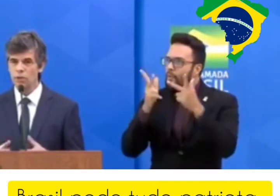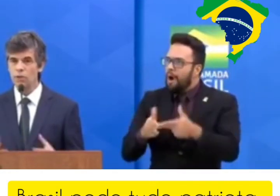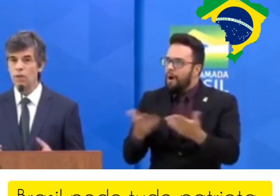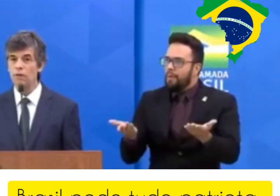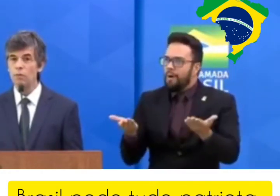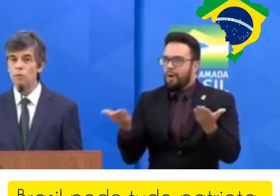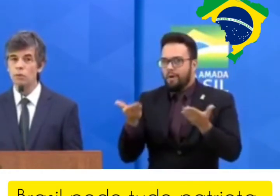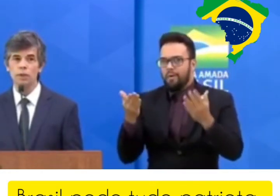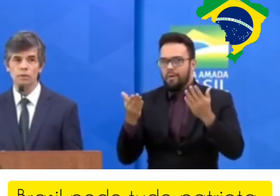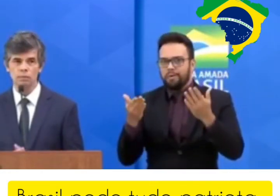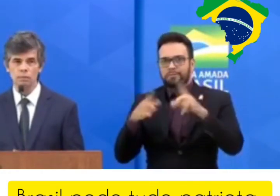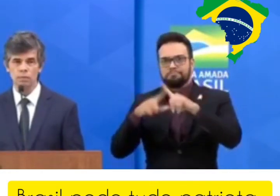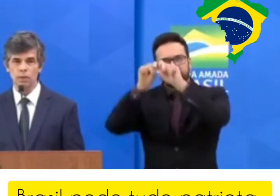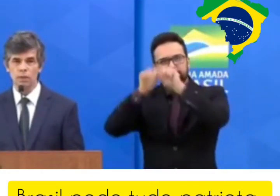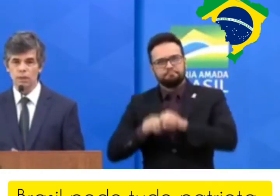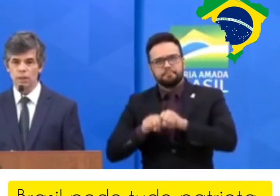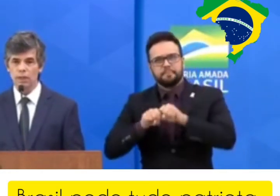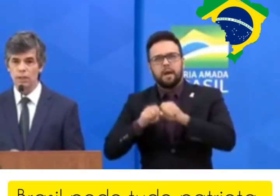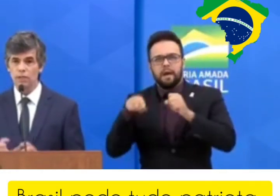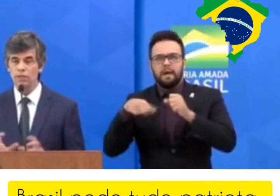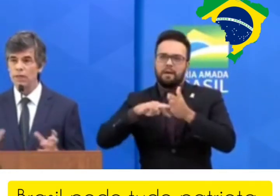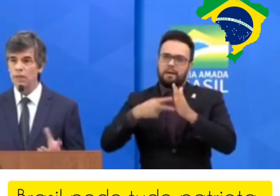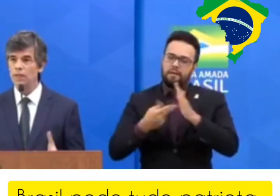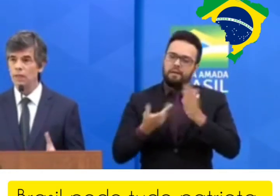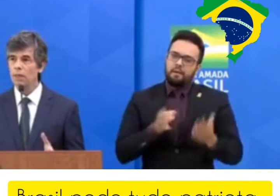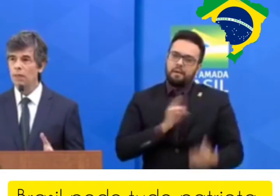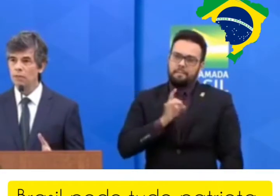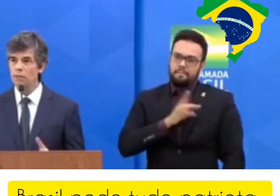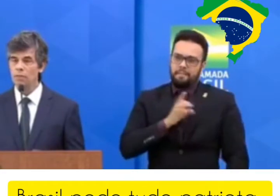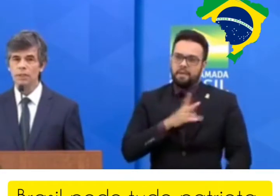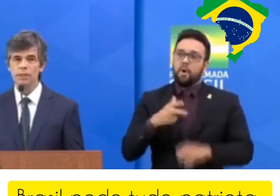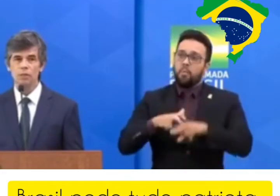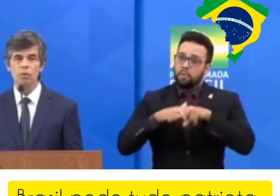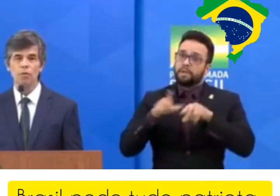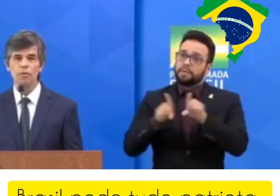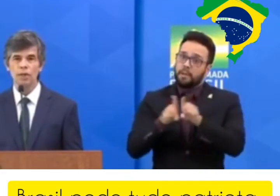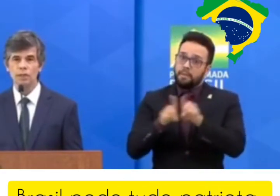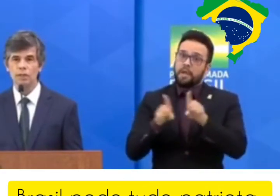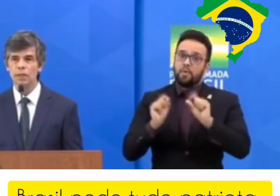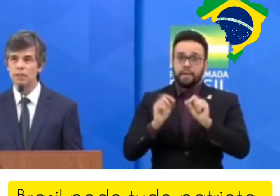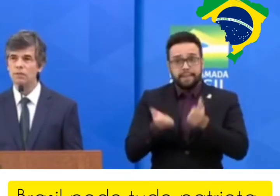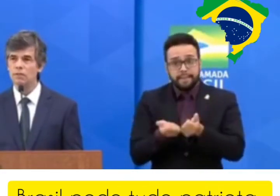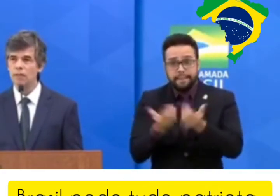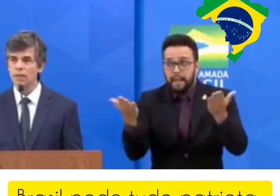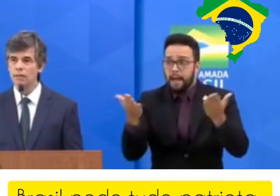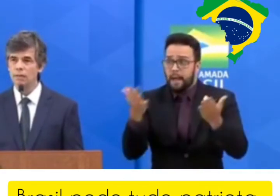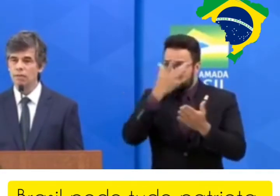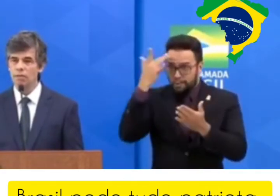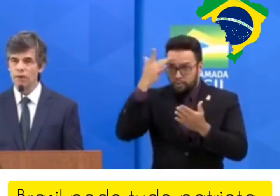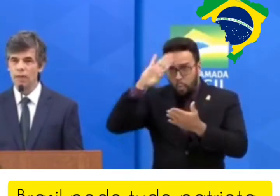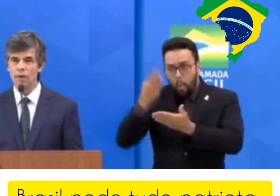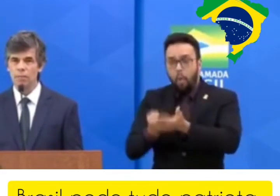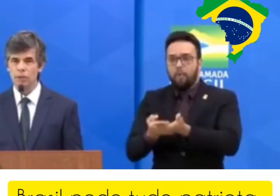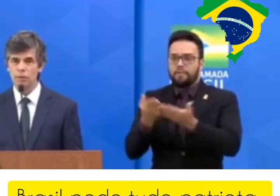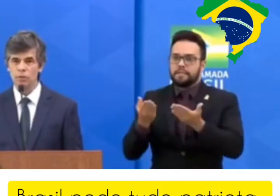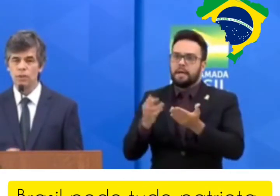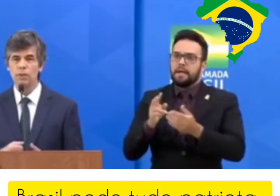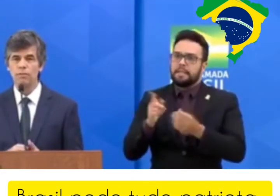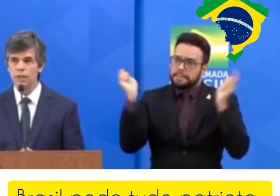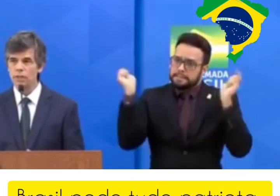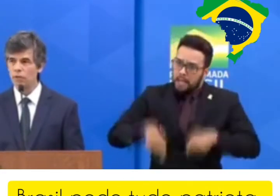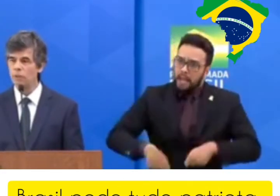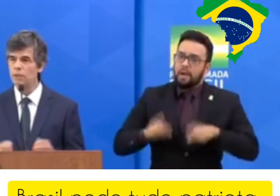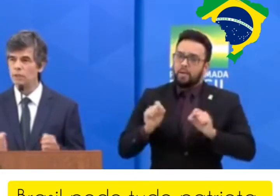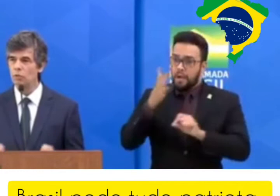vivendo hoje, e isso leva a muito medo. E a gente vai ter que trabalhar isso também, trazendo confiança de que a gente vai levar para as